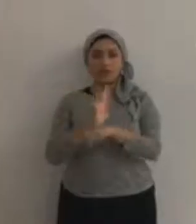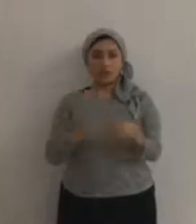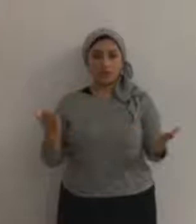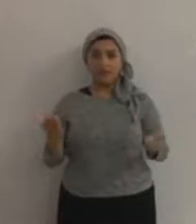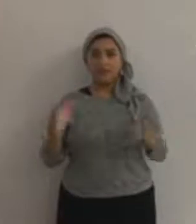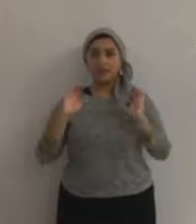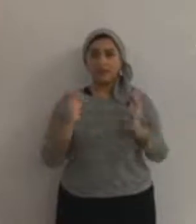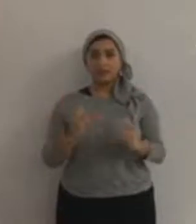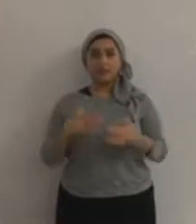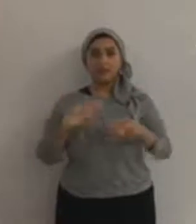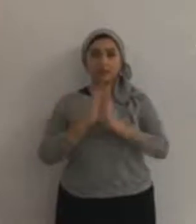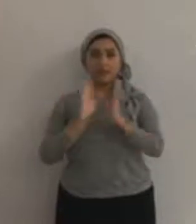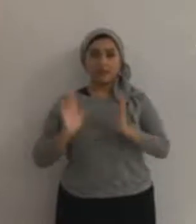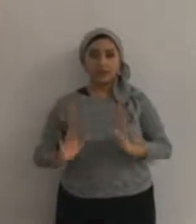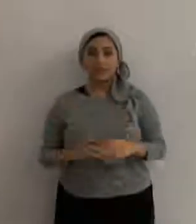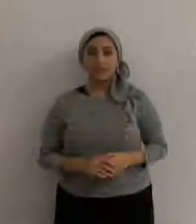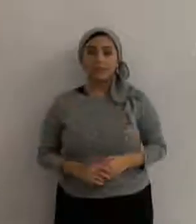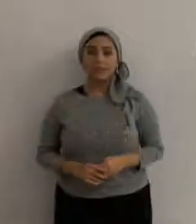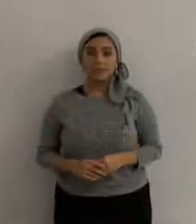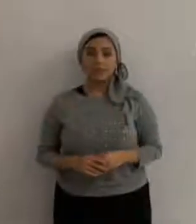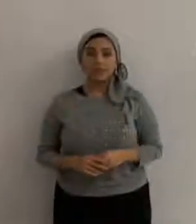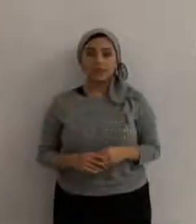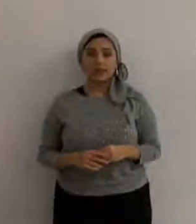Kehilá Gozo y Paz. Y desde luego, bueno, ya que están